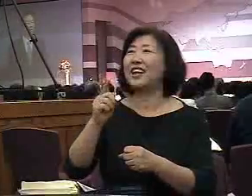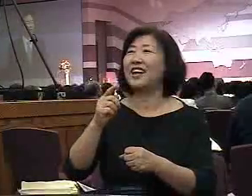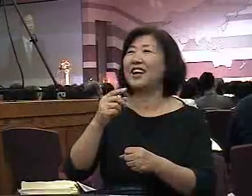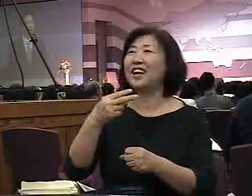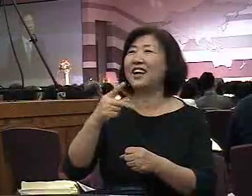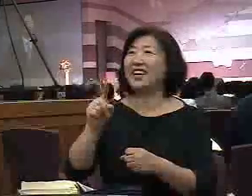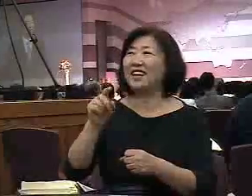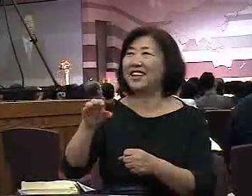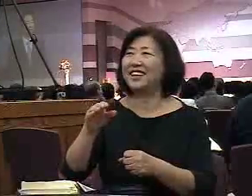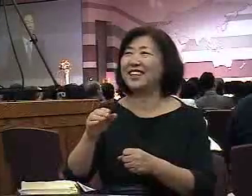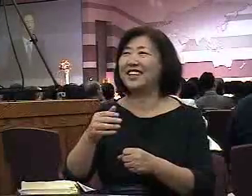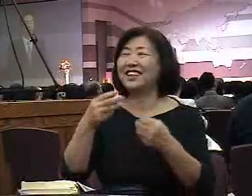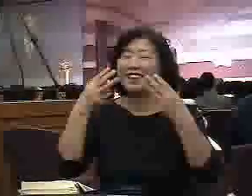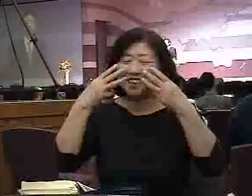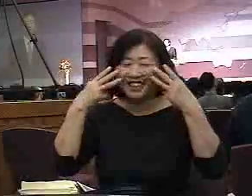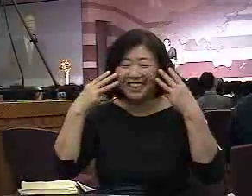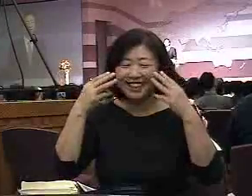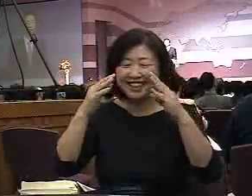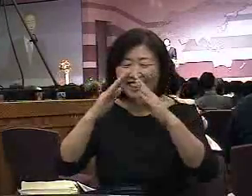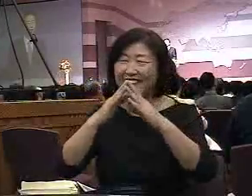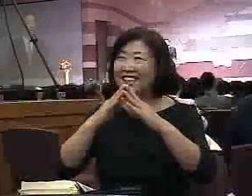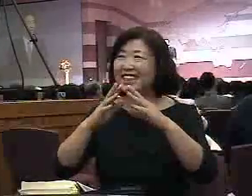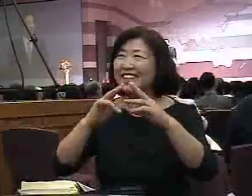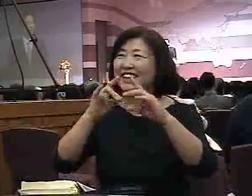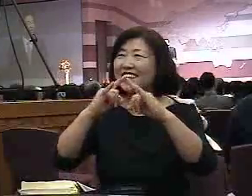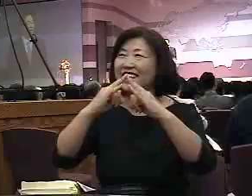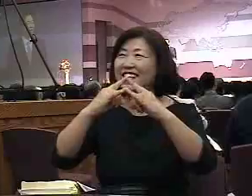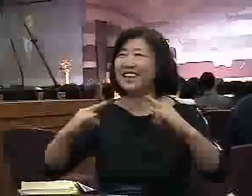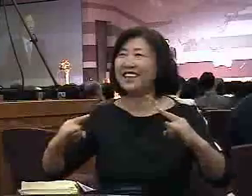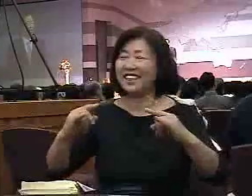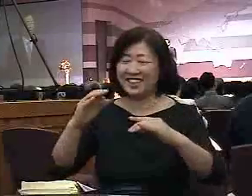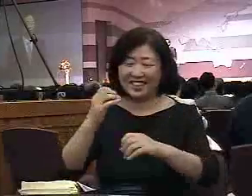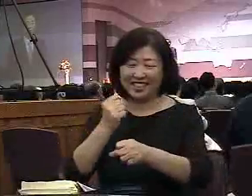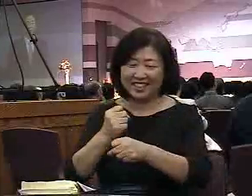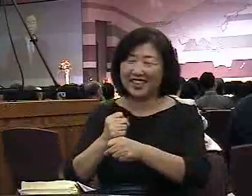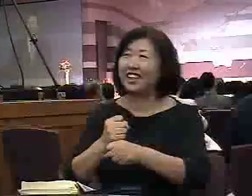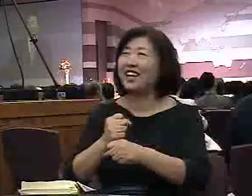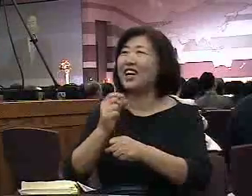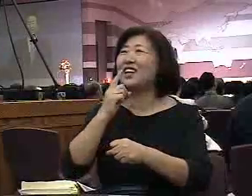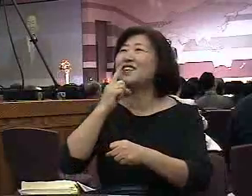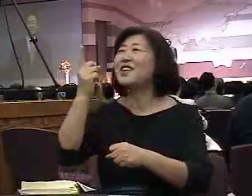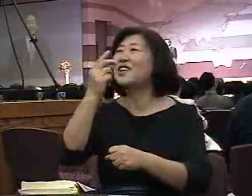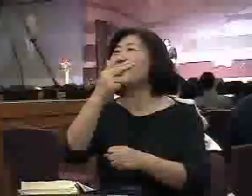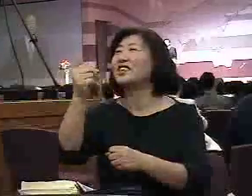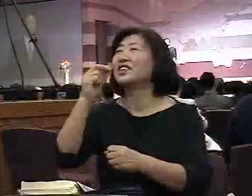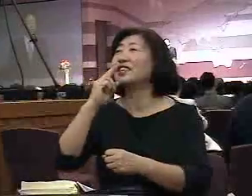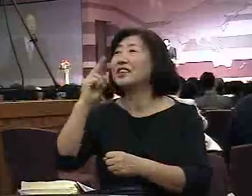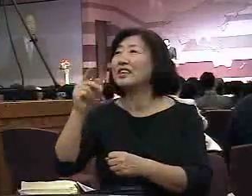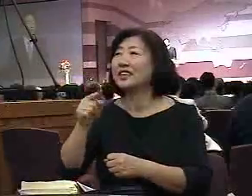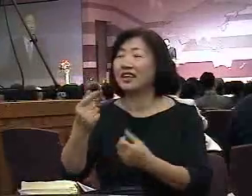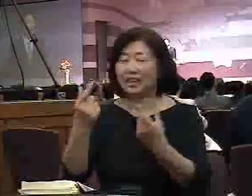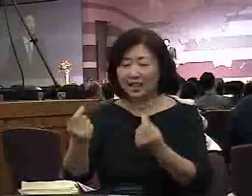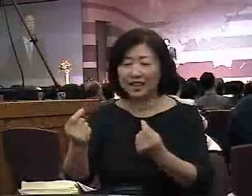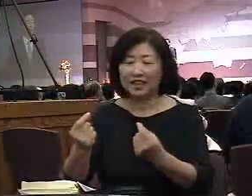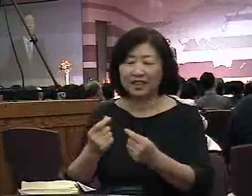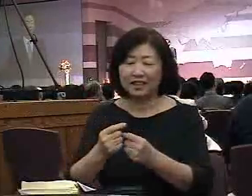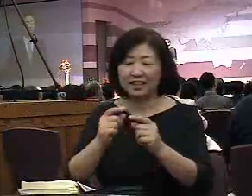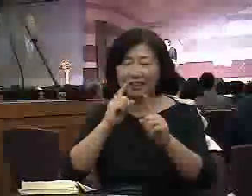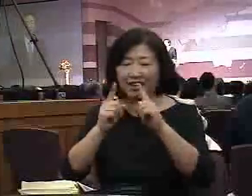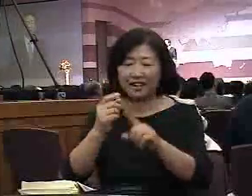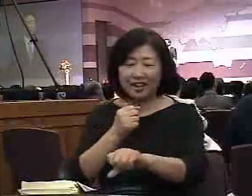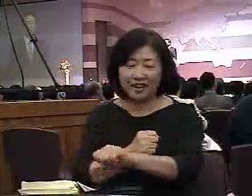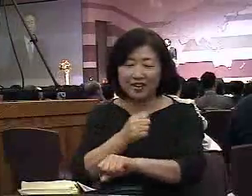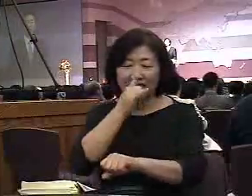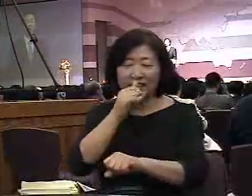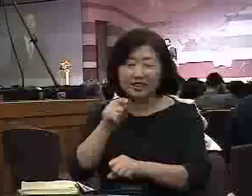거주하는 그 사막에 가서 지금부터 텐트를 치고 살아라. 주여. 예, 그런가 똑같은 말씀을 지금